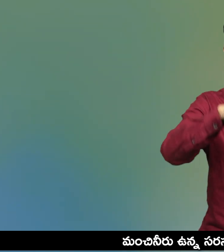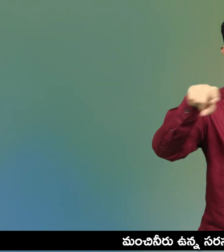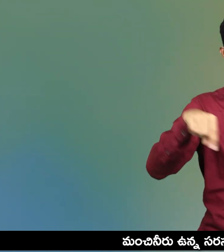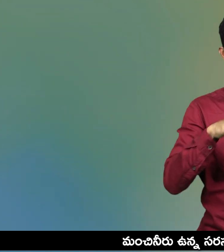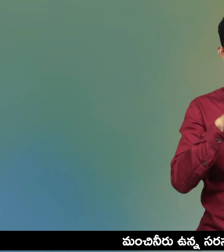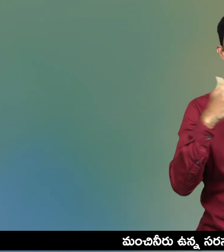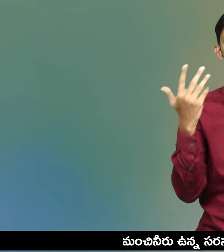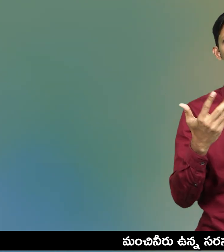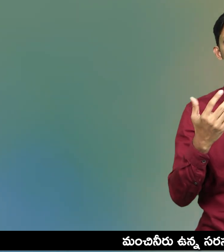మంచినీరు ఉన్న సరస్సులు